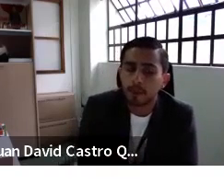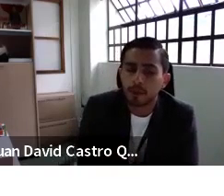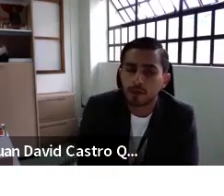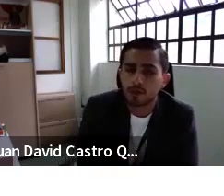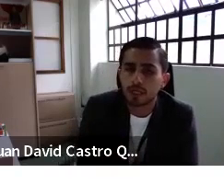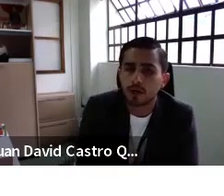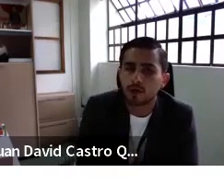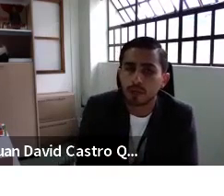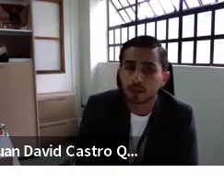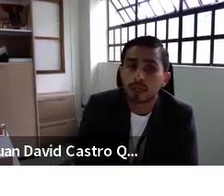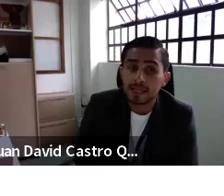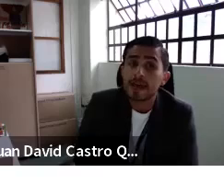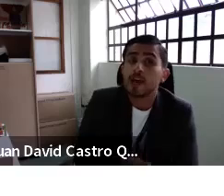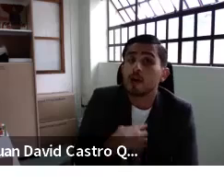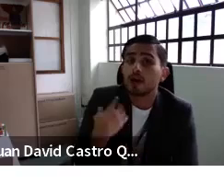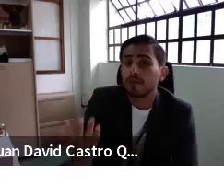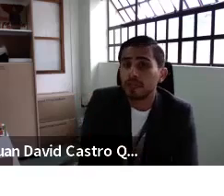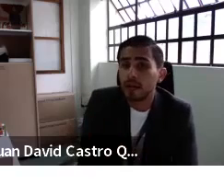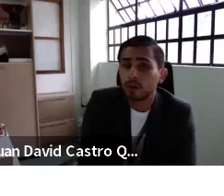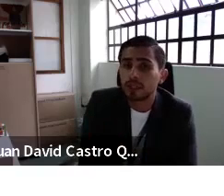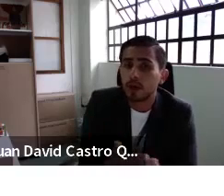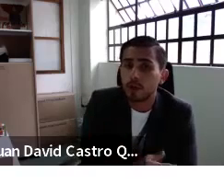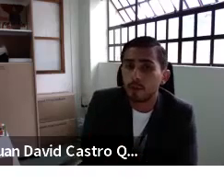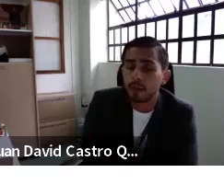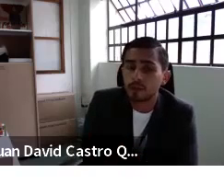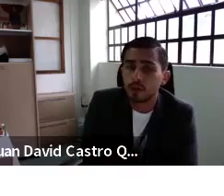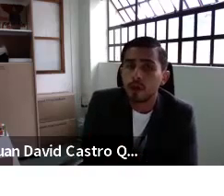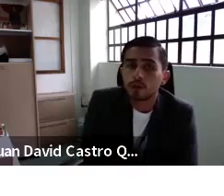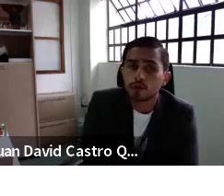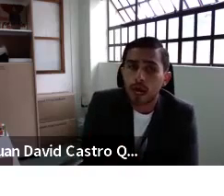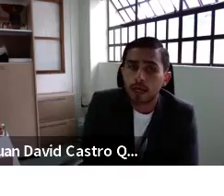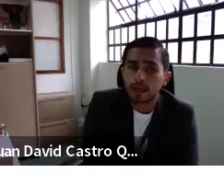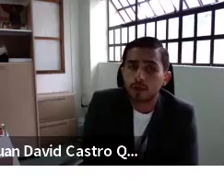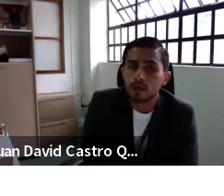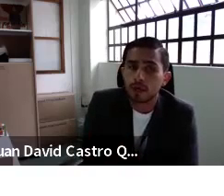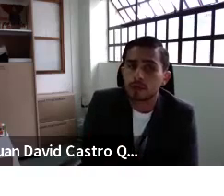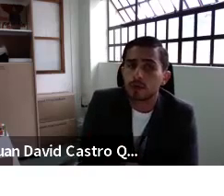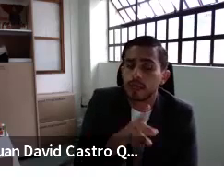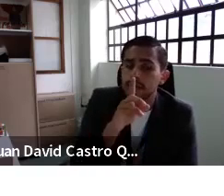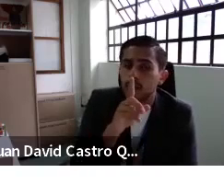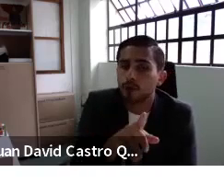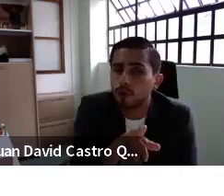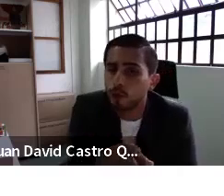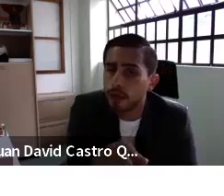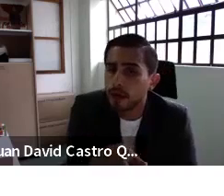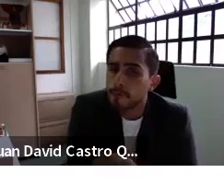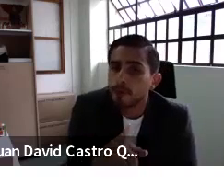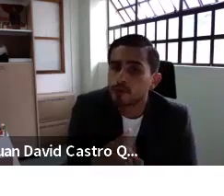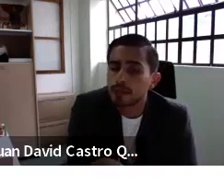apropiación social del conocimiento y es lo que define la política como apropiación social del conocimiento. en este código QR ustedes